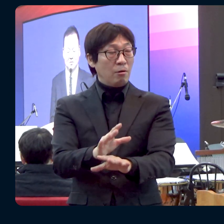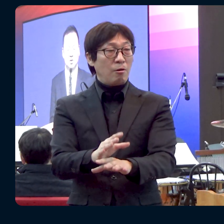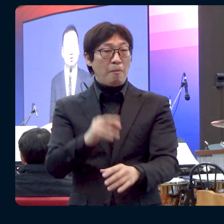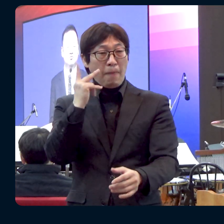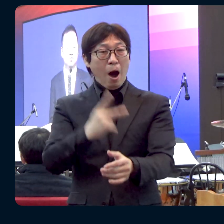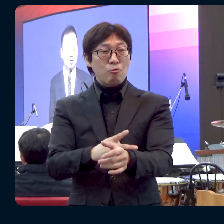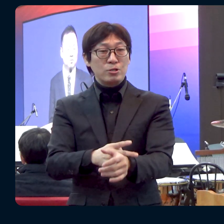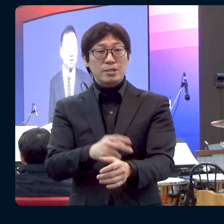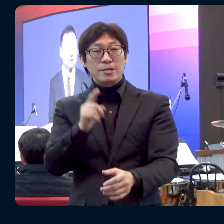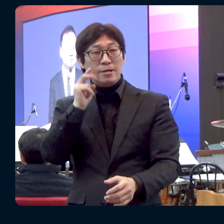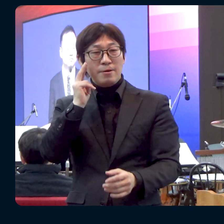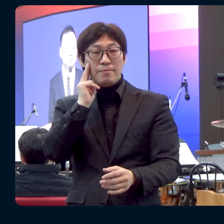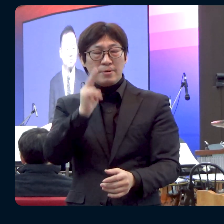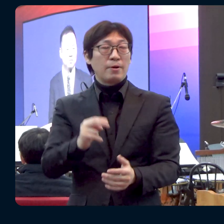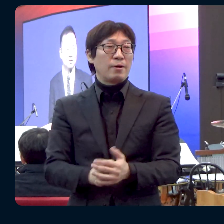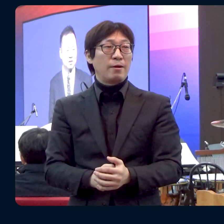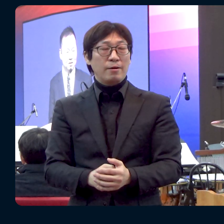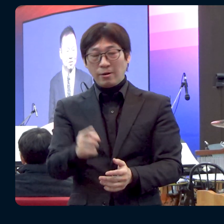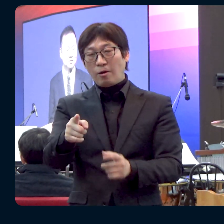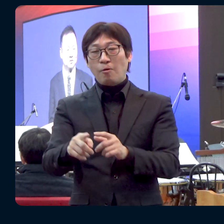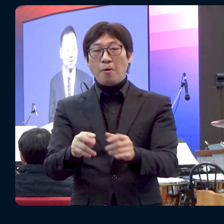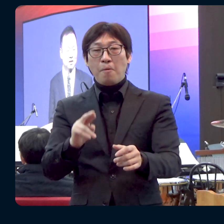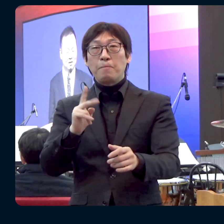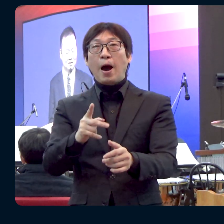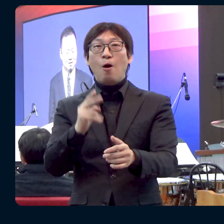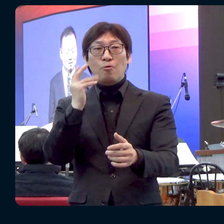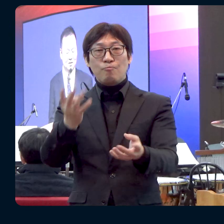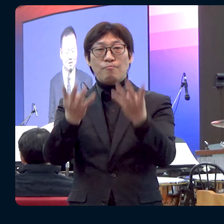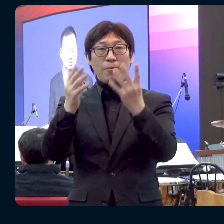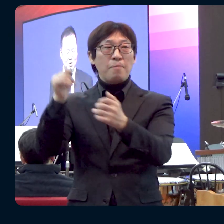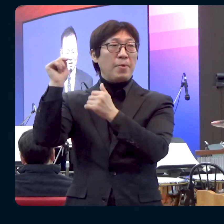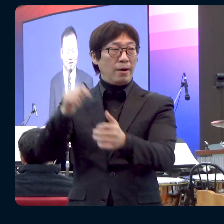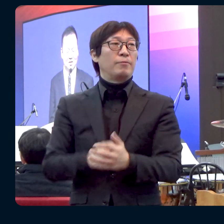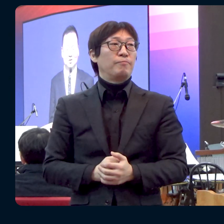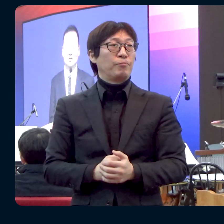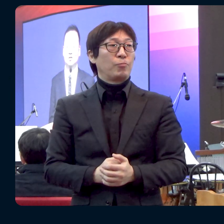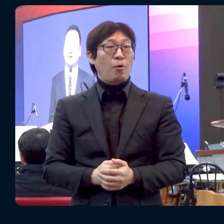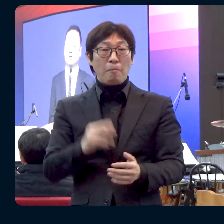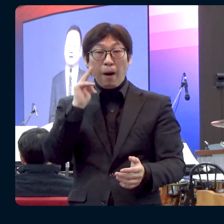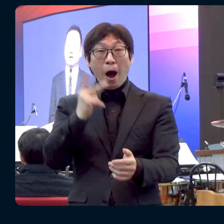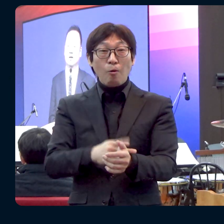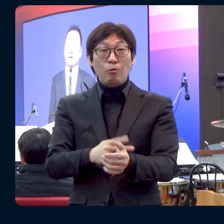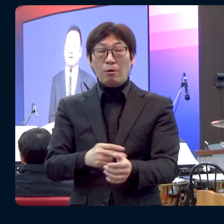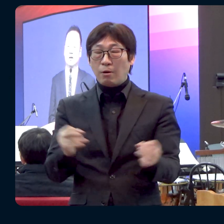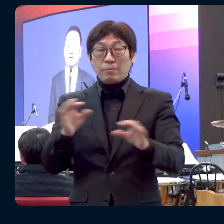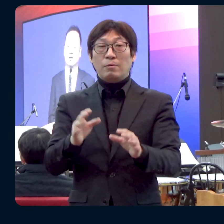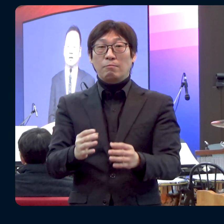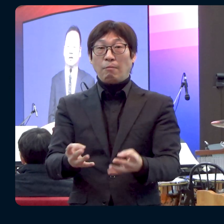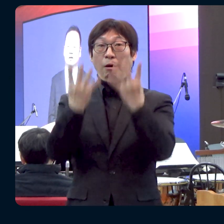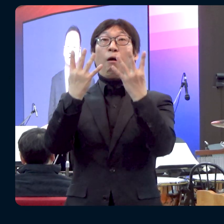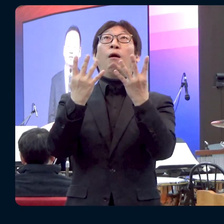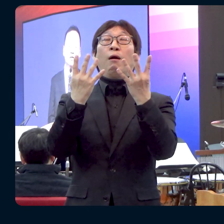아니라 생명을 위협하는 핍박자들이 되었습니다. 고난이